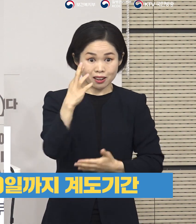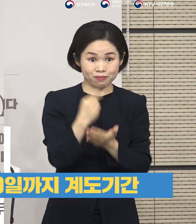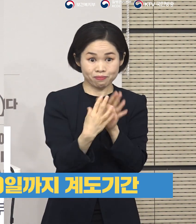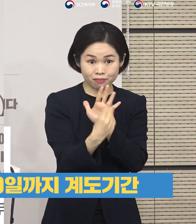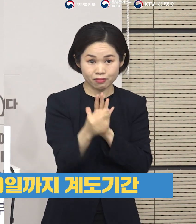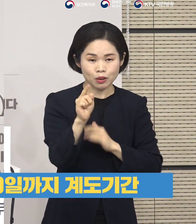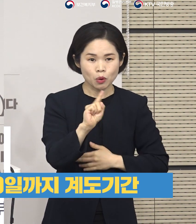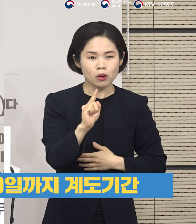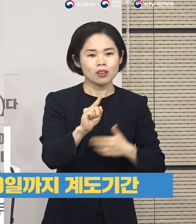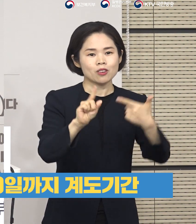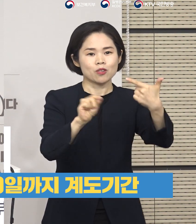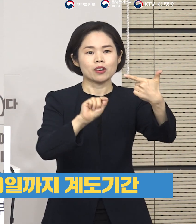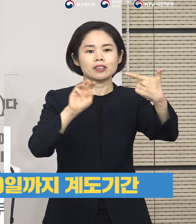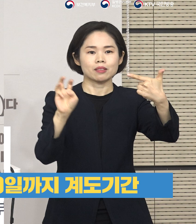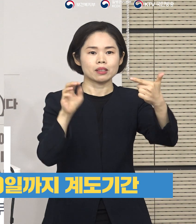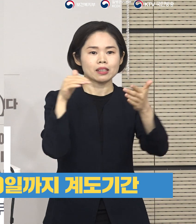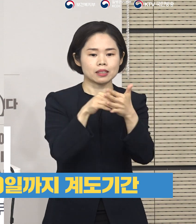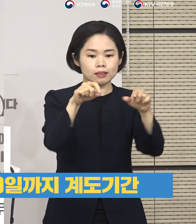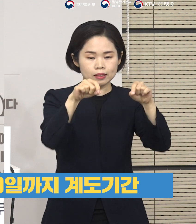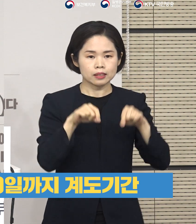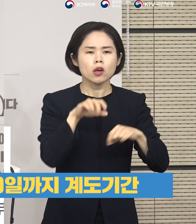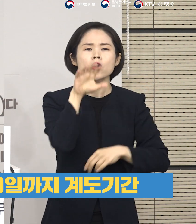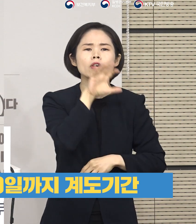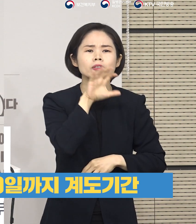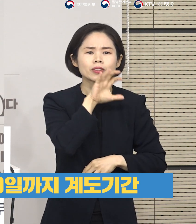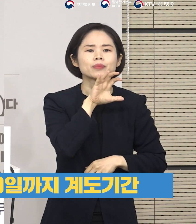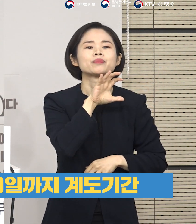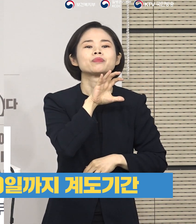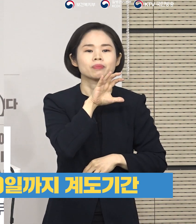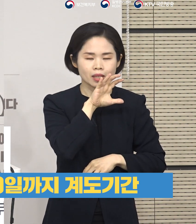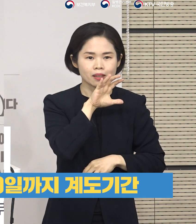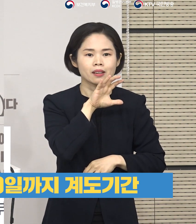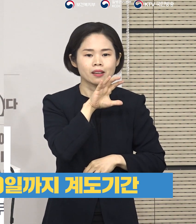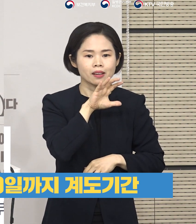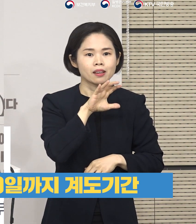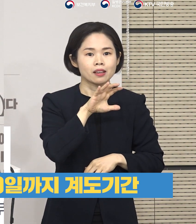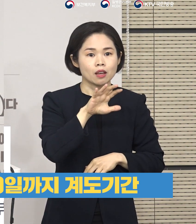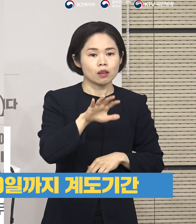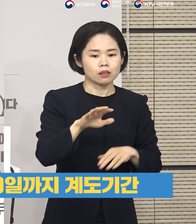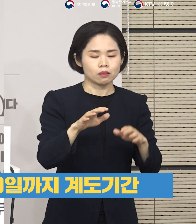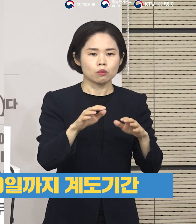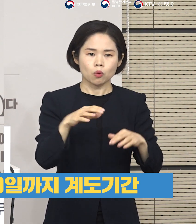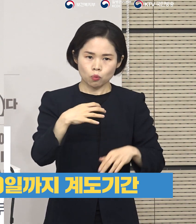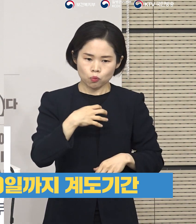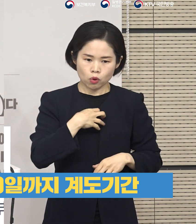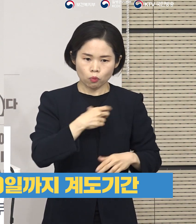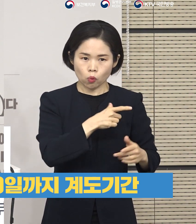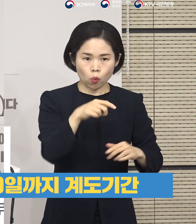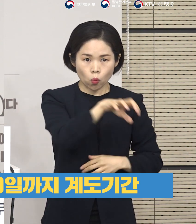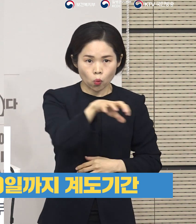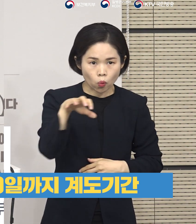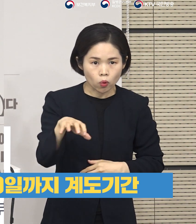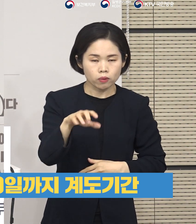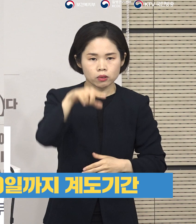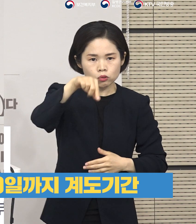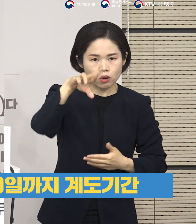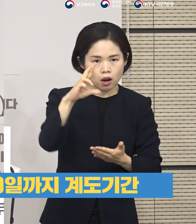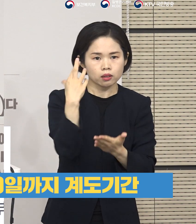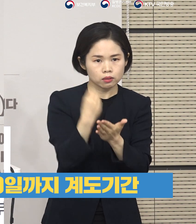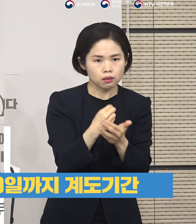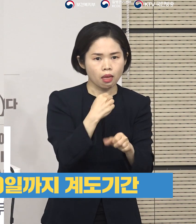정부는 6월 30일까지 계도 기간을 두고 의무 적용 시설이 모두 전자출입